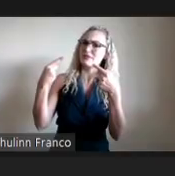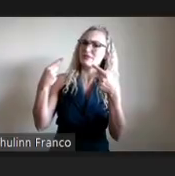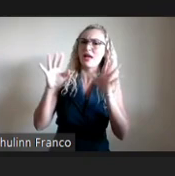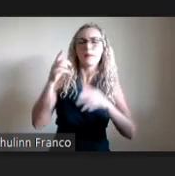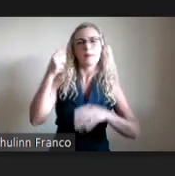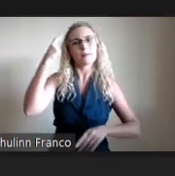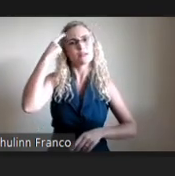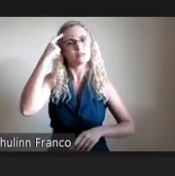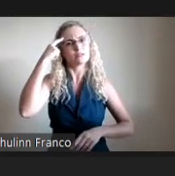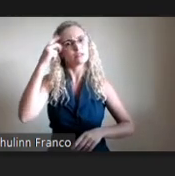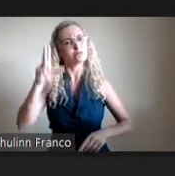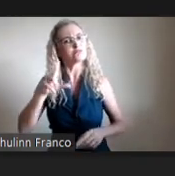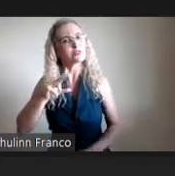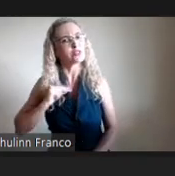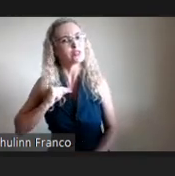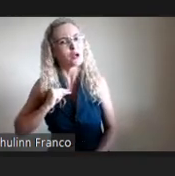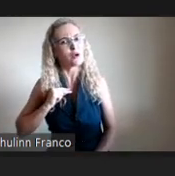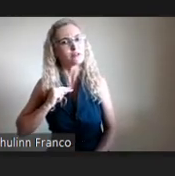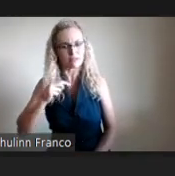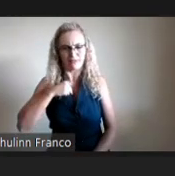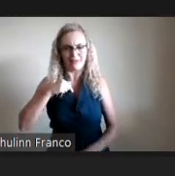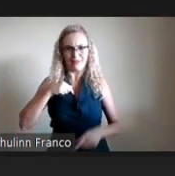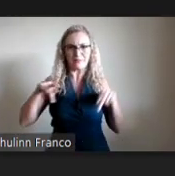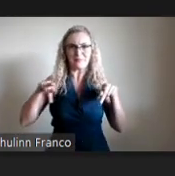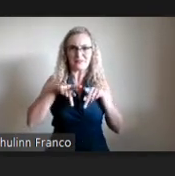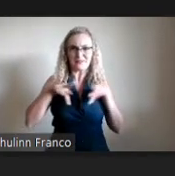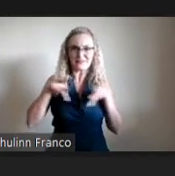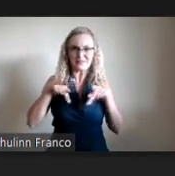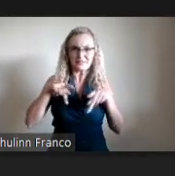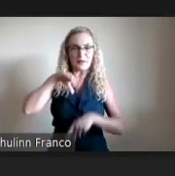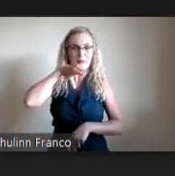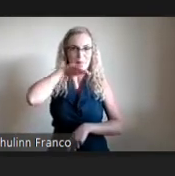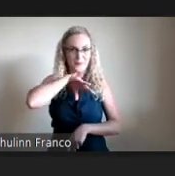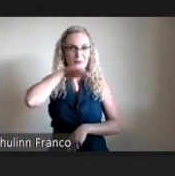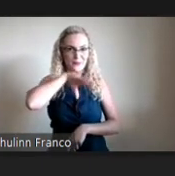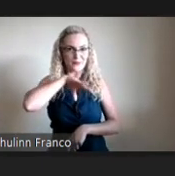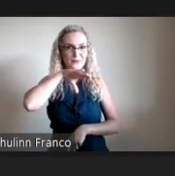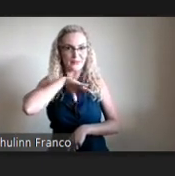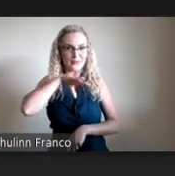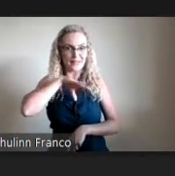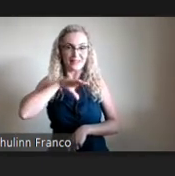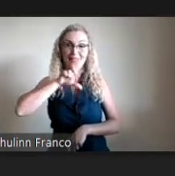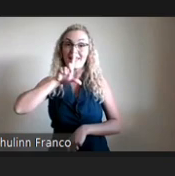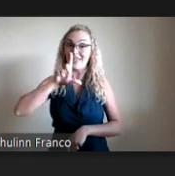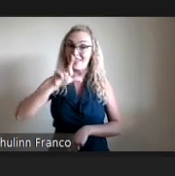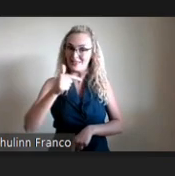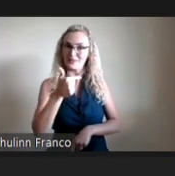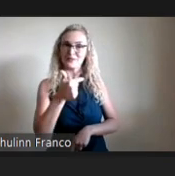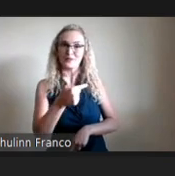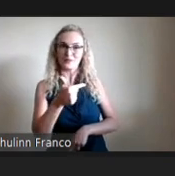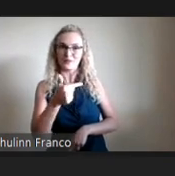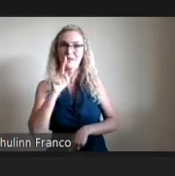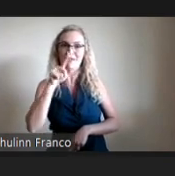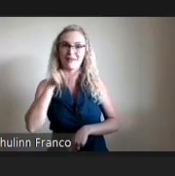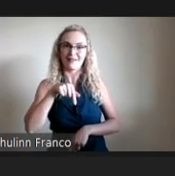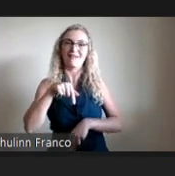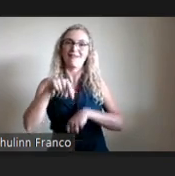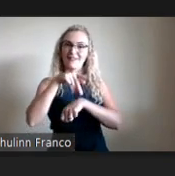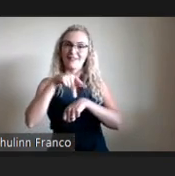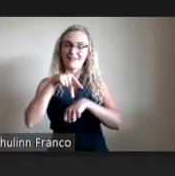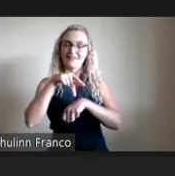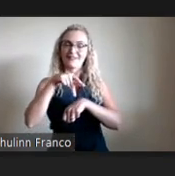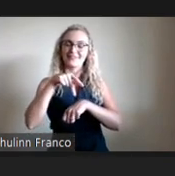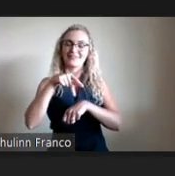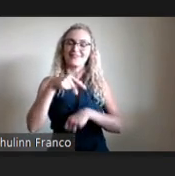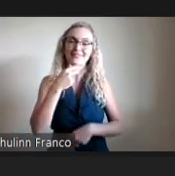eu fiquei tentando me colocar na posição de vocês, eu falei, gente, desde material didático, preparação de material